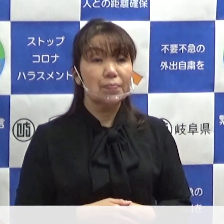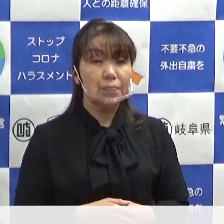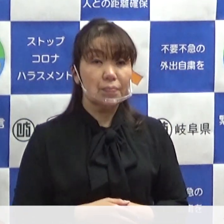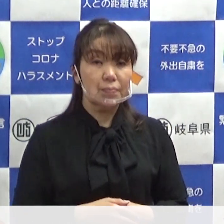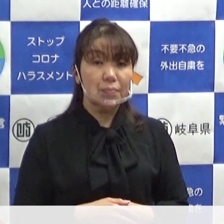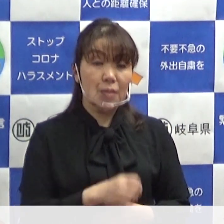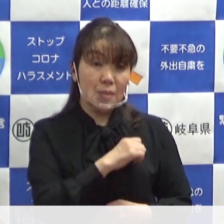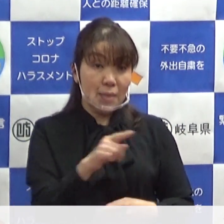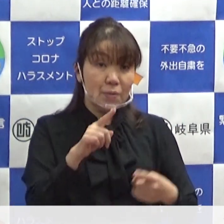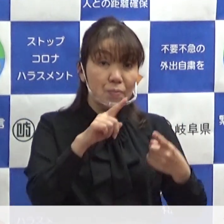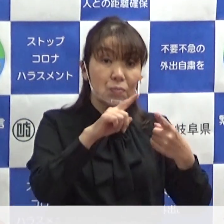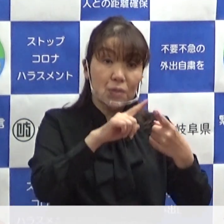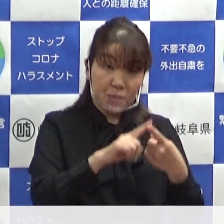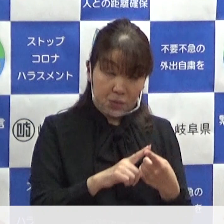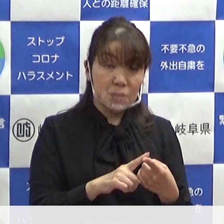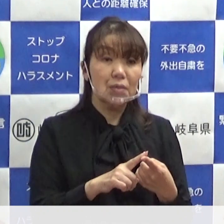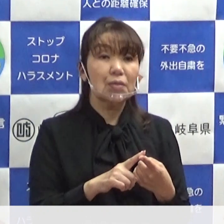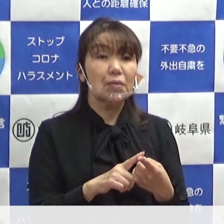積極的に